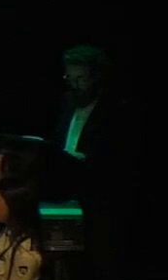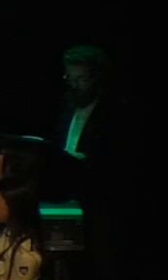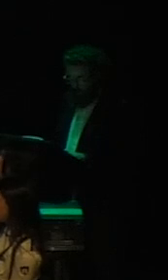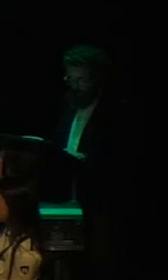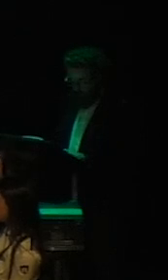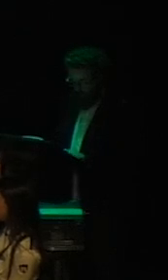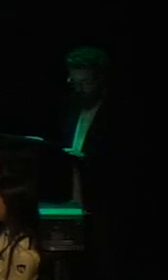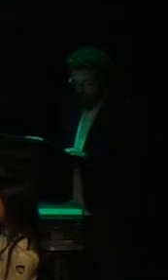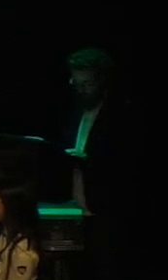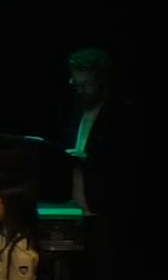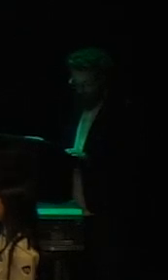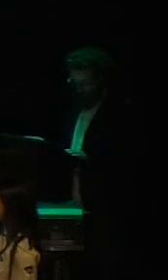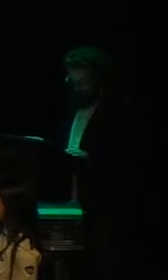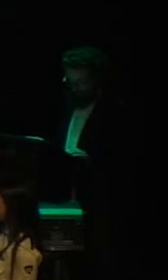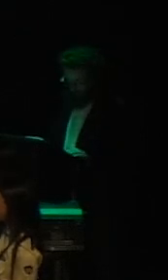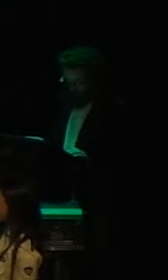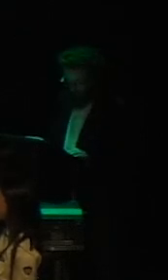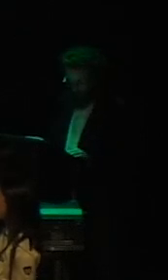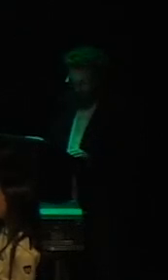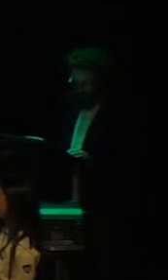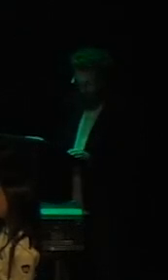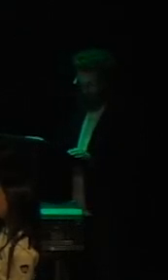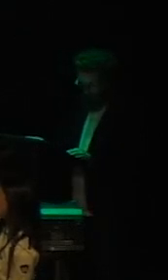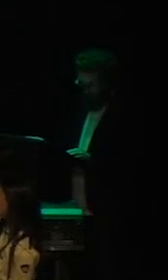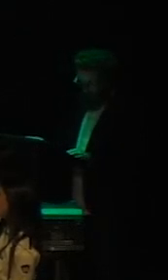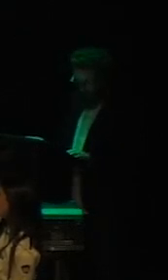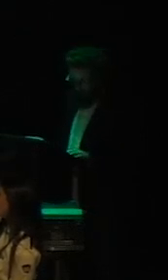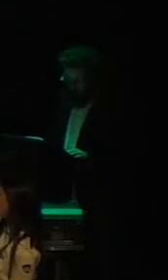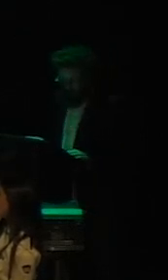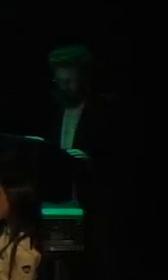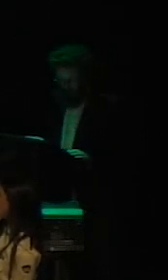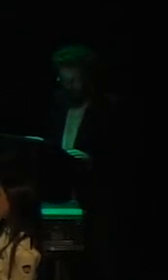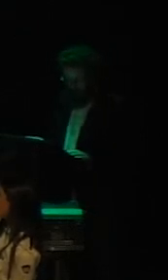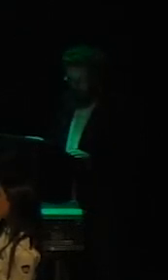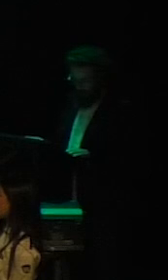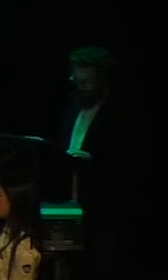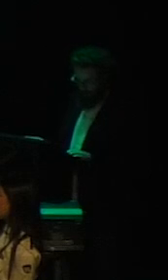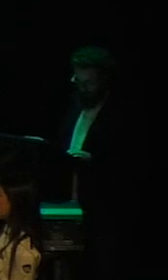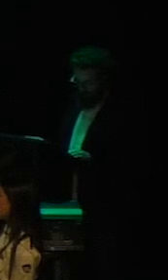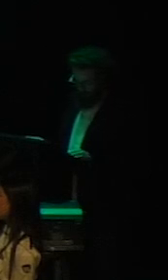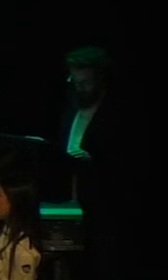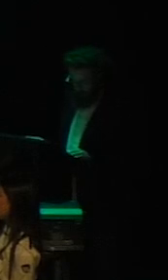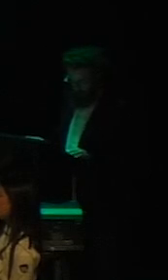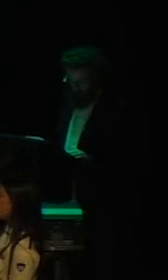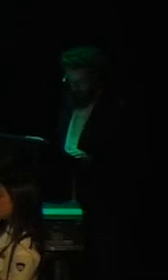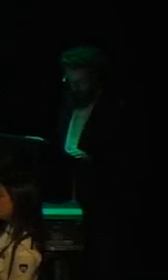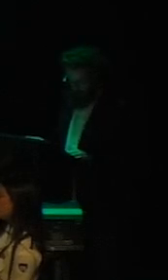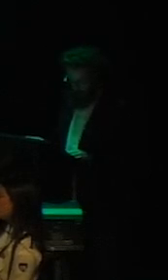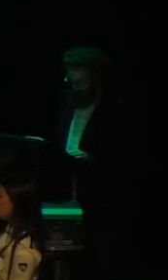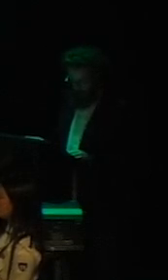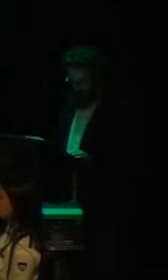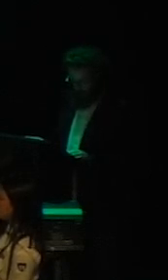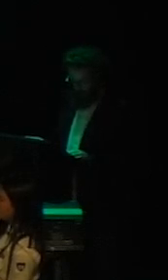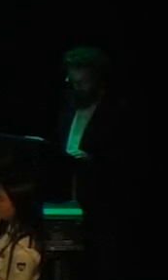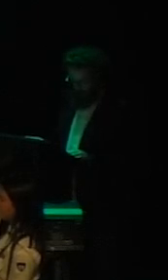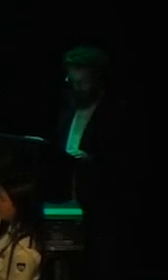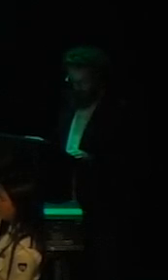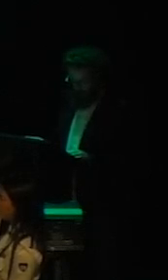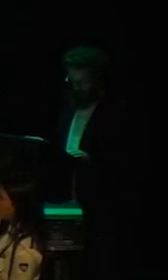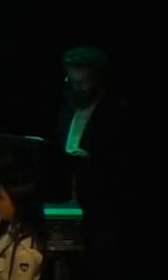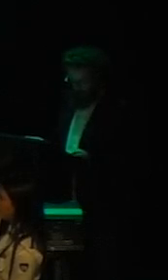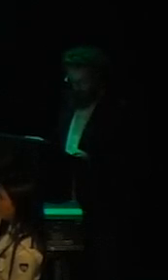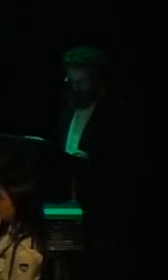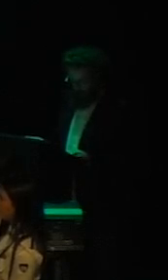zangue conosco. Mas como é que vocês querem ser tratados? Estou indignado. Ah, eu já sei o que eu vou fazer. Eu vou pedir pro capitão que